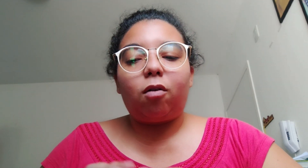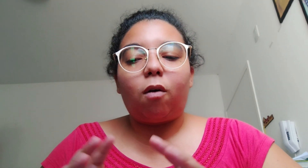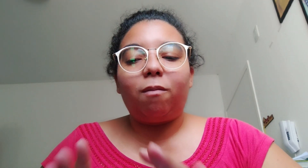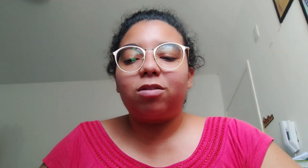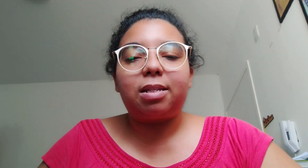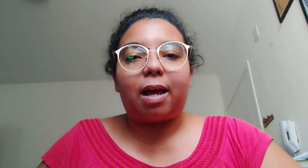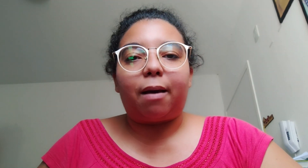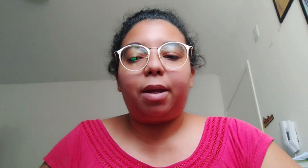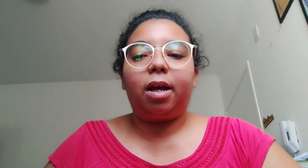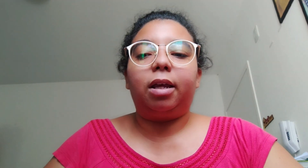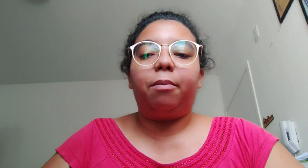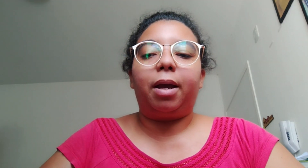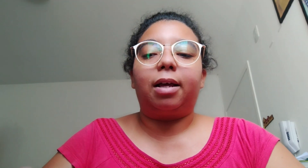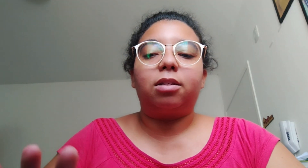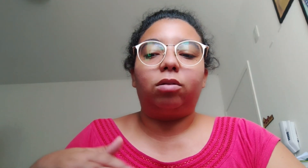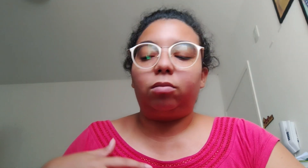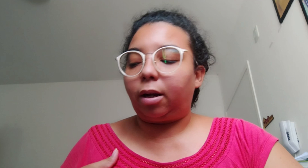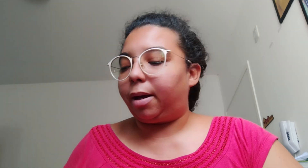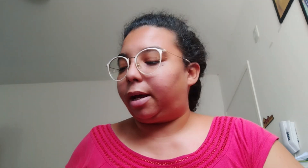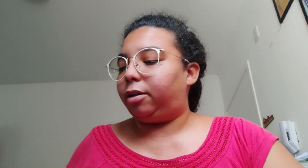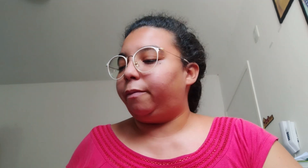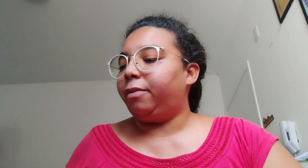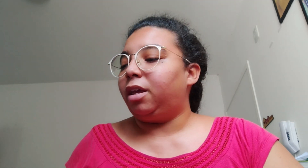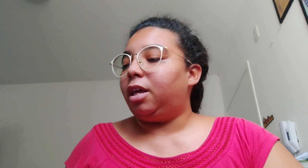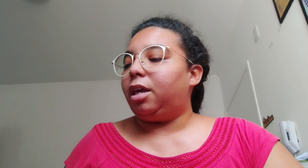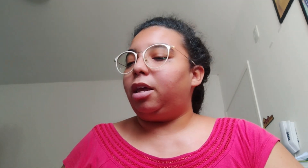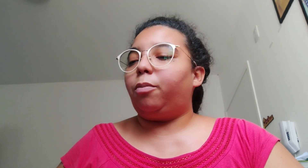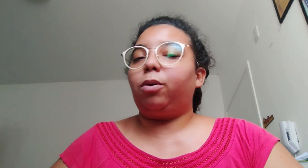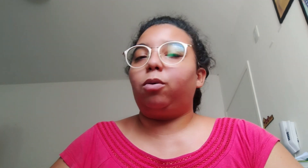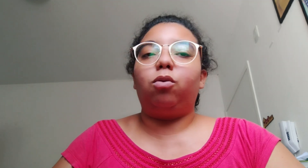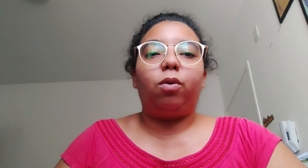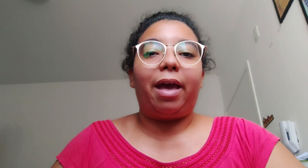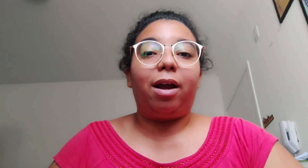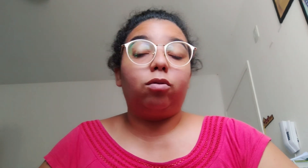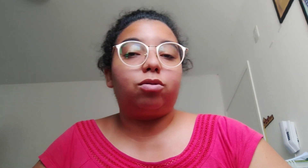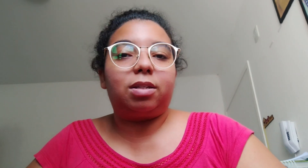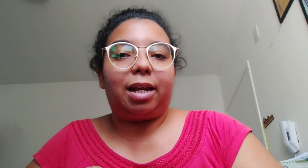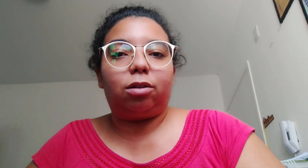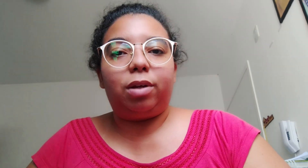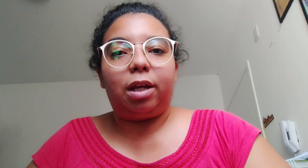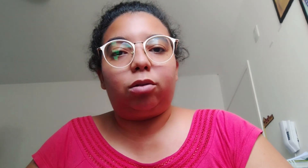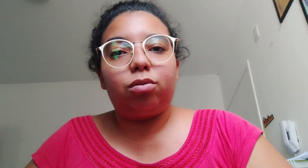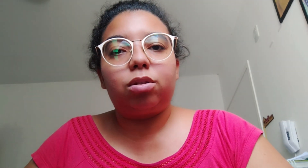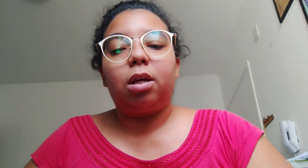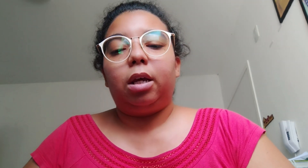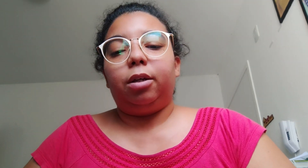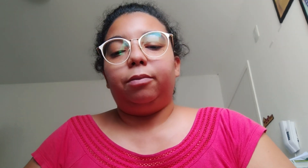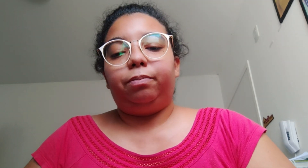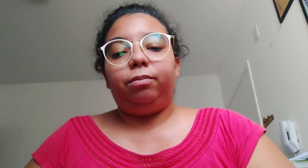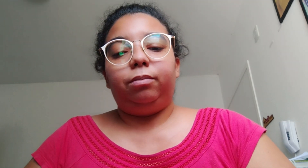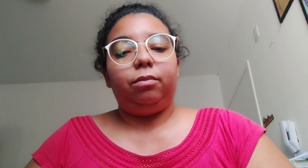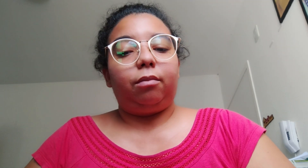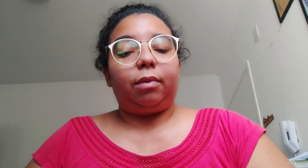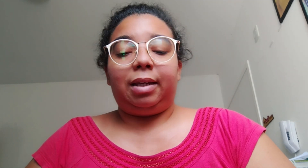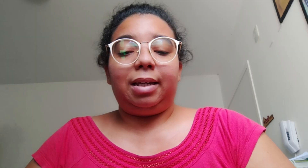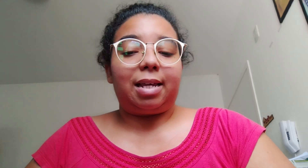como vocês sabem, aqui na minha casa eu não trabalho e eu procuro recursos gratuitos que